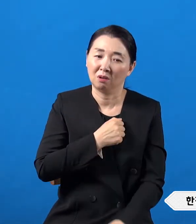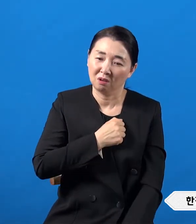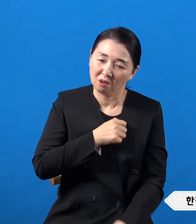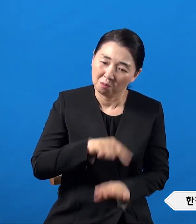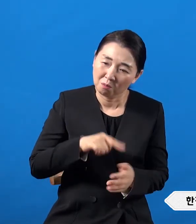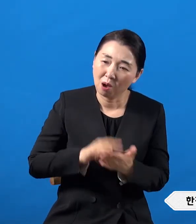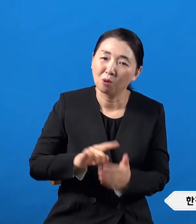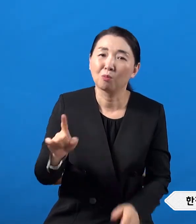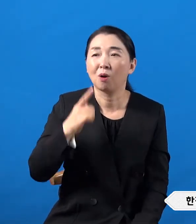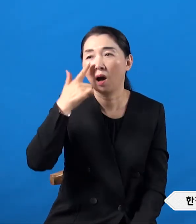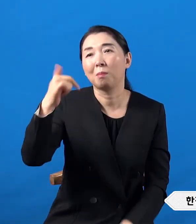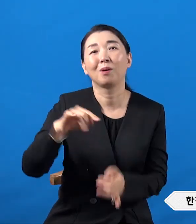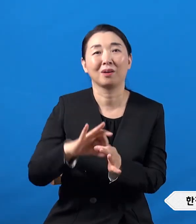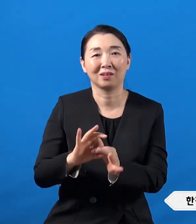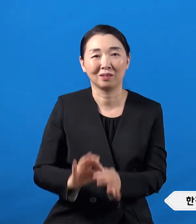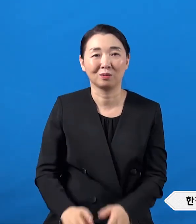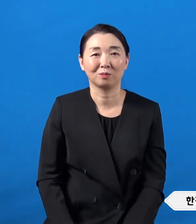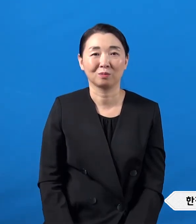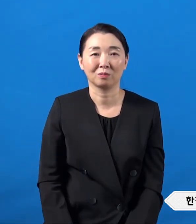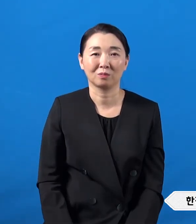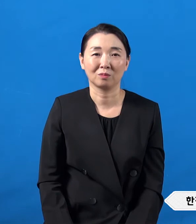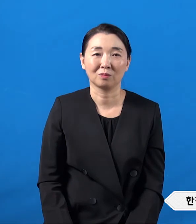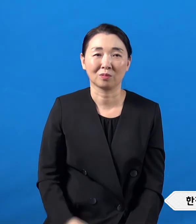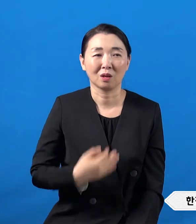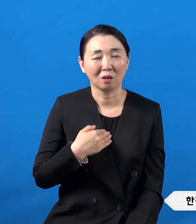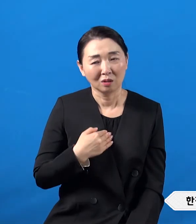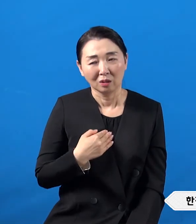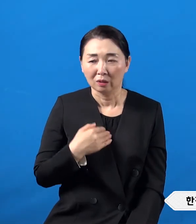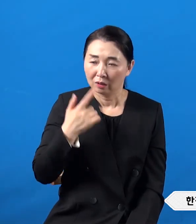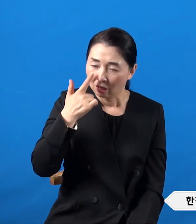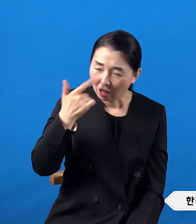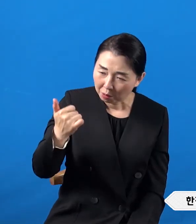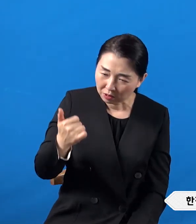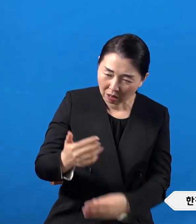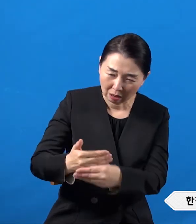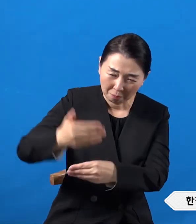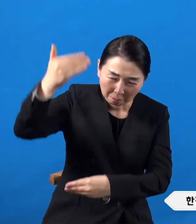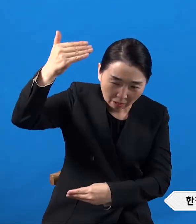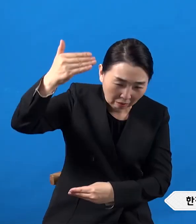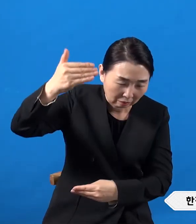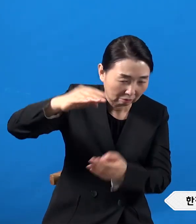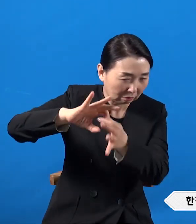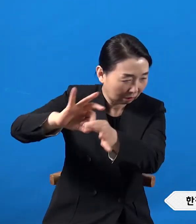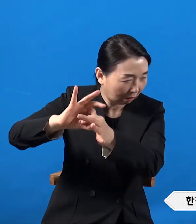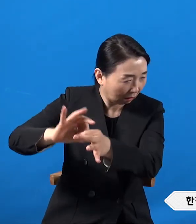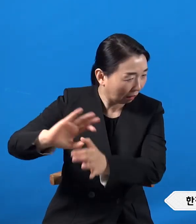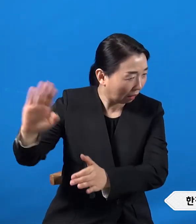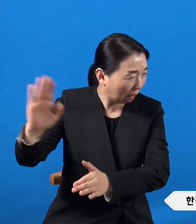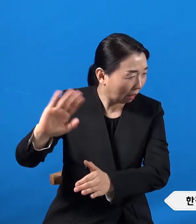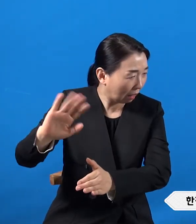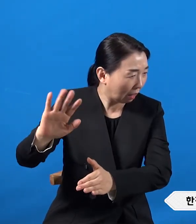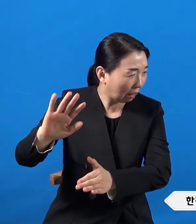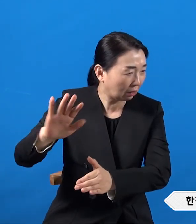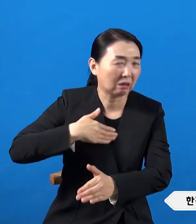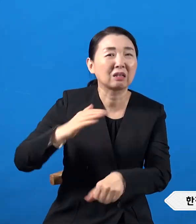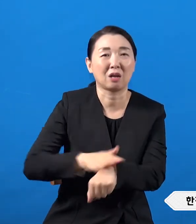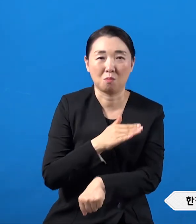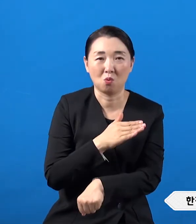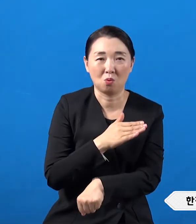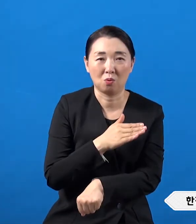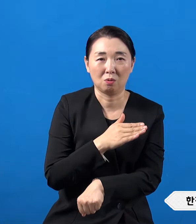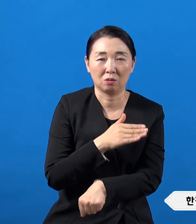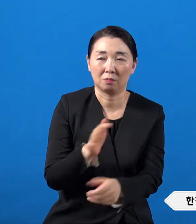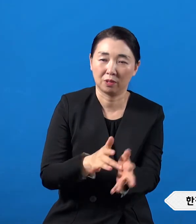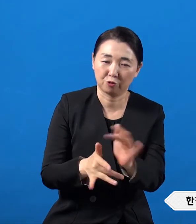것이 아버지와의 관계입니다. 내가 계속 이렇게 아버지와 담을 쌓고 사는 것은 이건 잘못된 것이다,